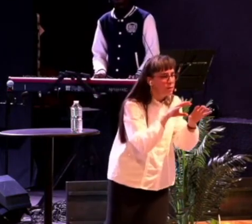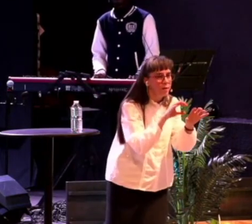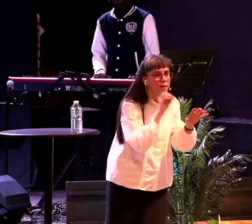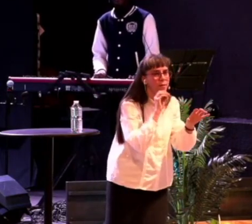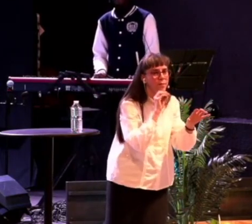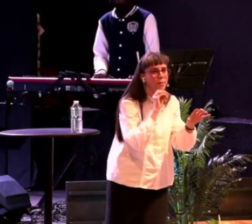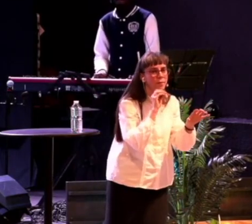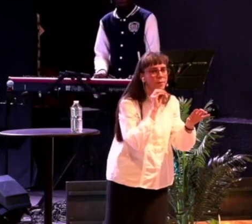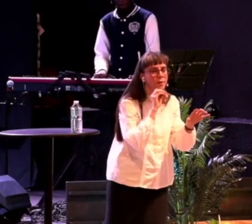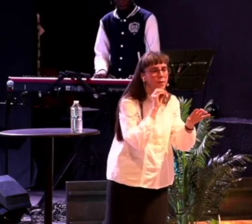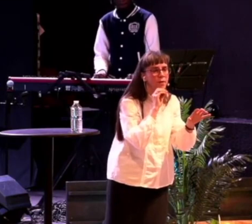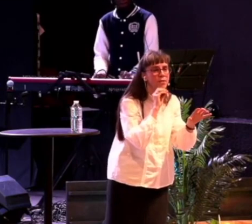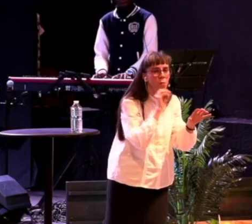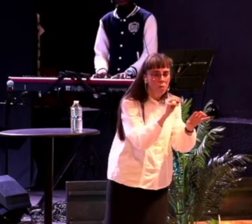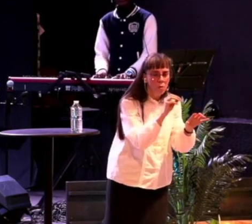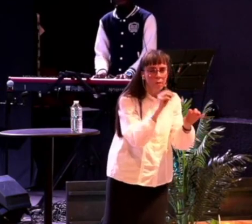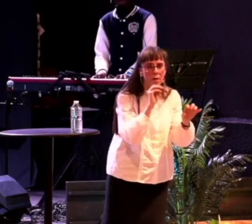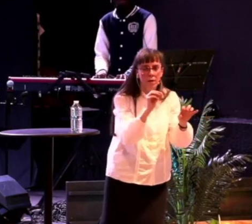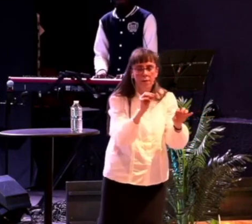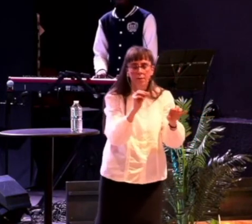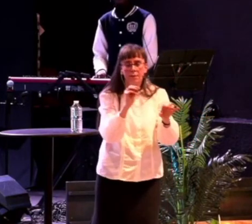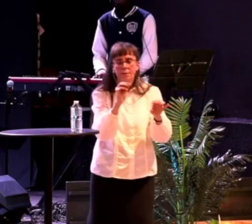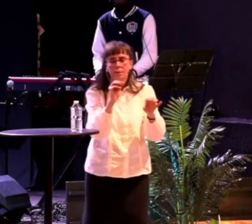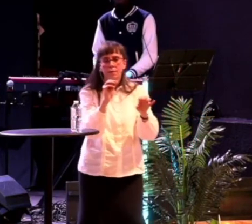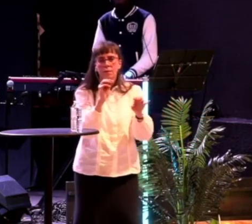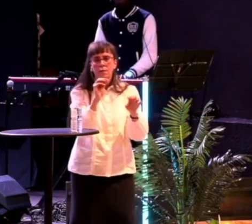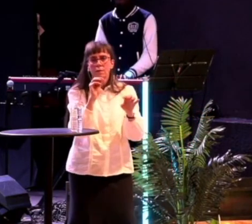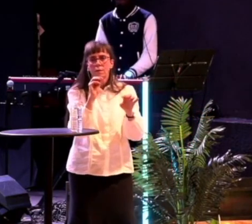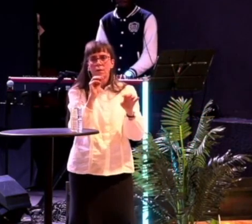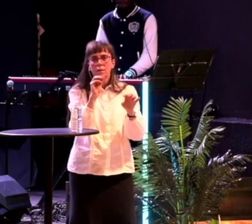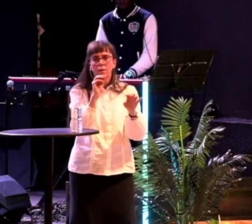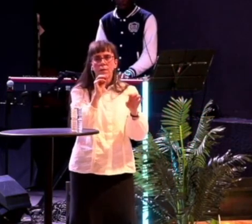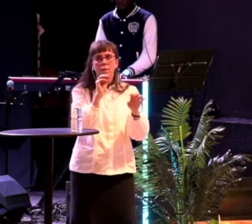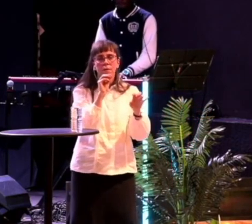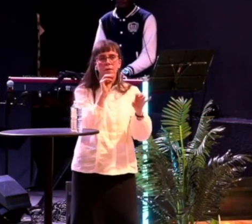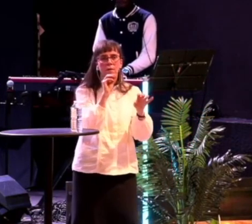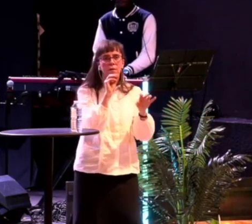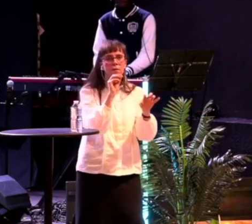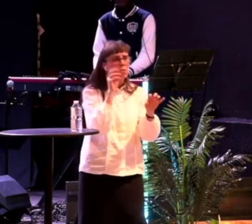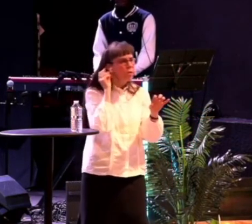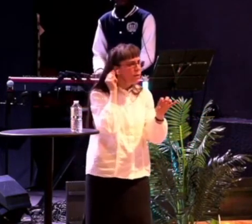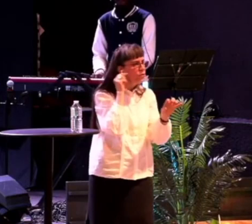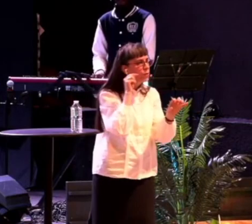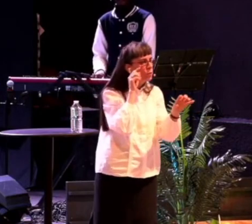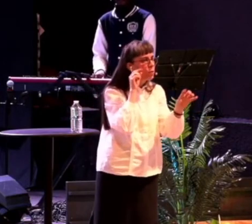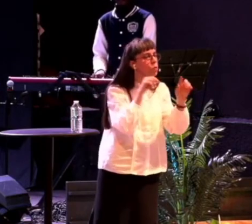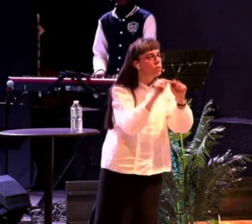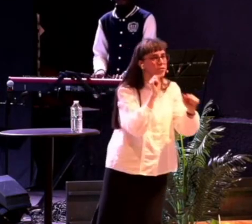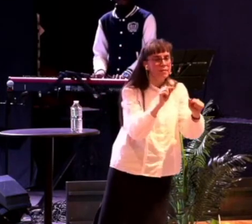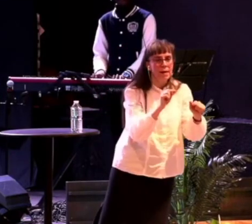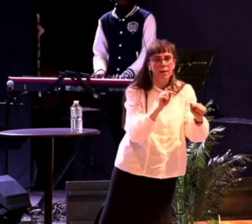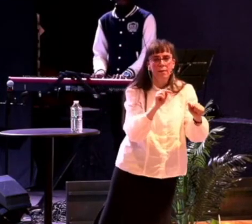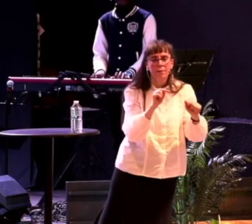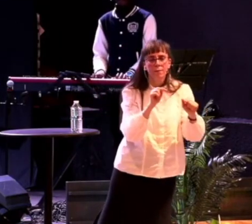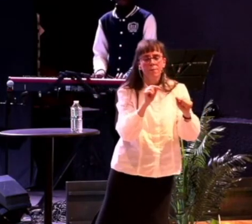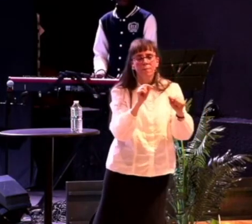written as well, c'est la parole de Dieu. The word of God. Frères et sœurs, est-ce que tu entends dans l'esprit ce que Dieu veut te dire? Do you hear in the spirit what the Lord wants to est-ce say?